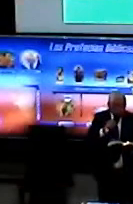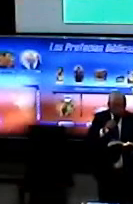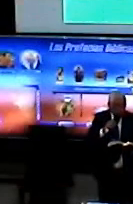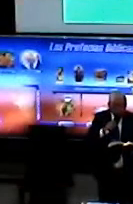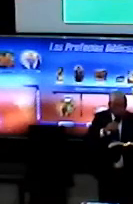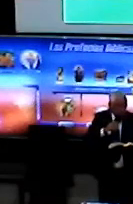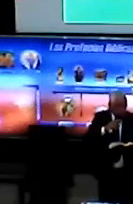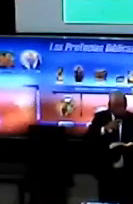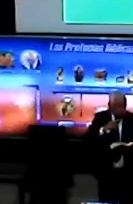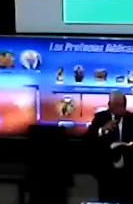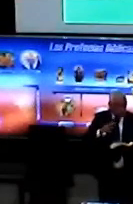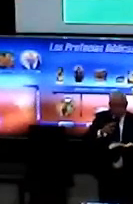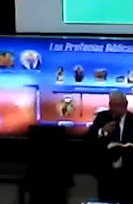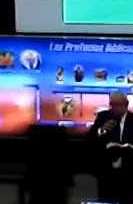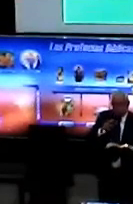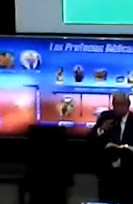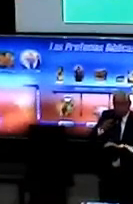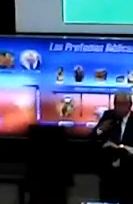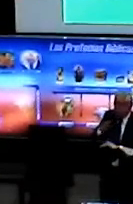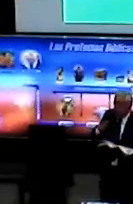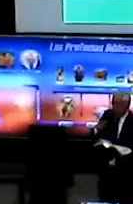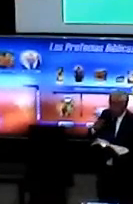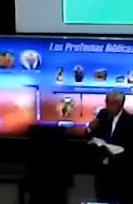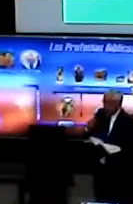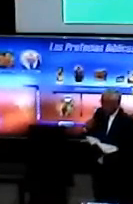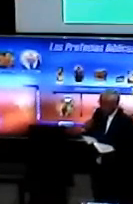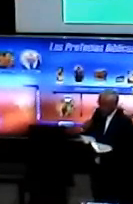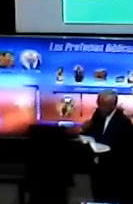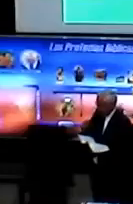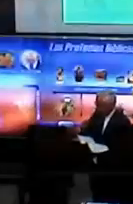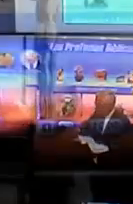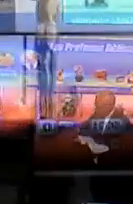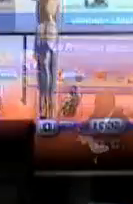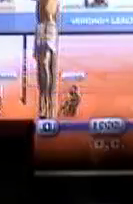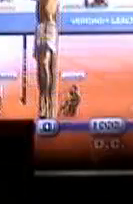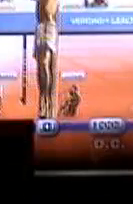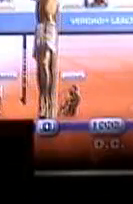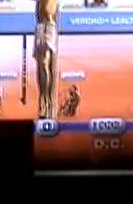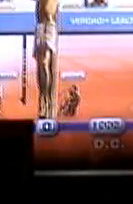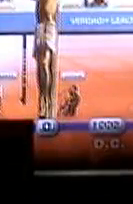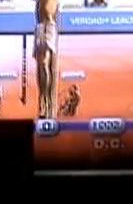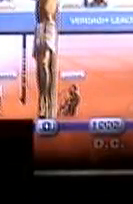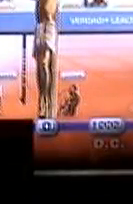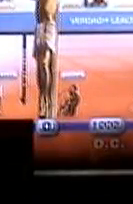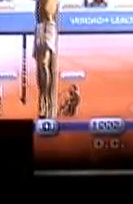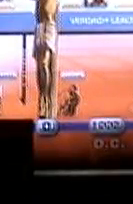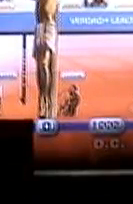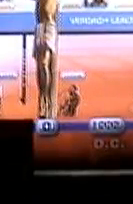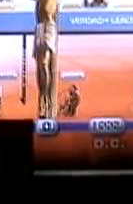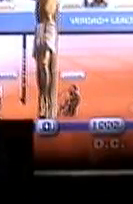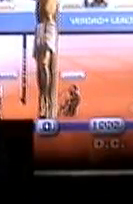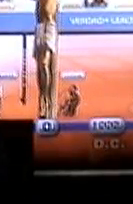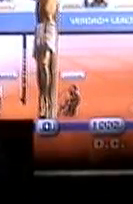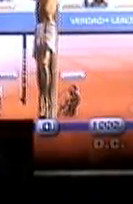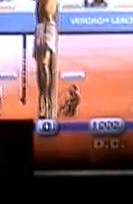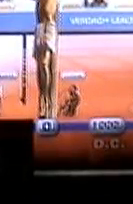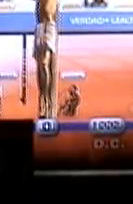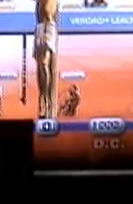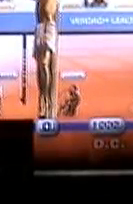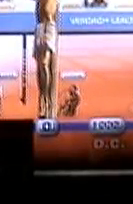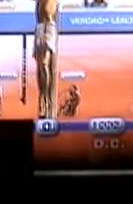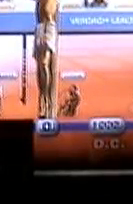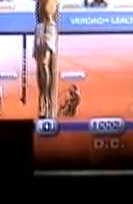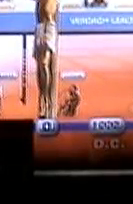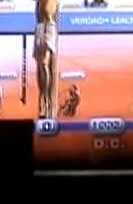creían que el asiento, que la computadora estaba en el corazón. Por eso decía así, Dios quiere